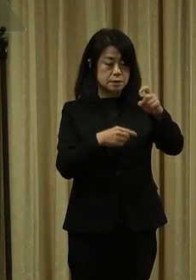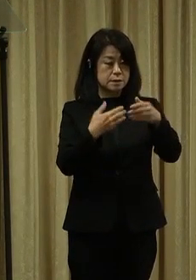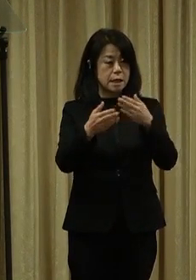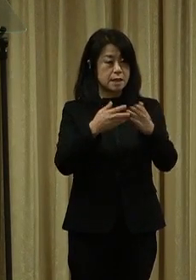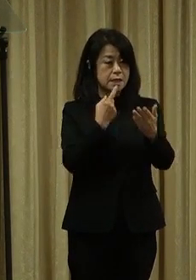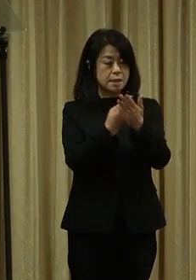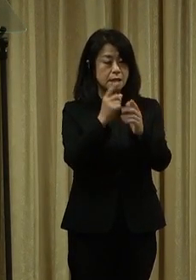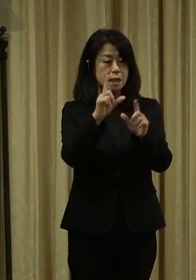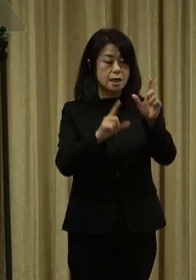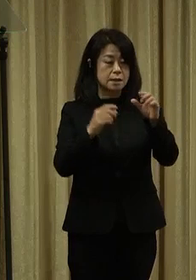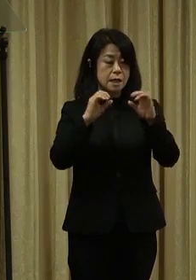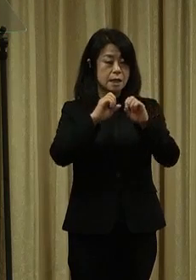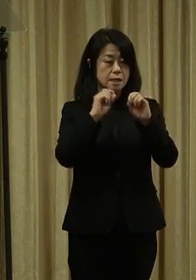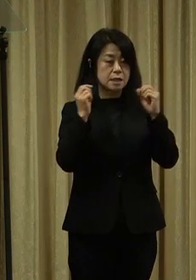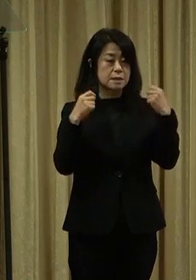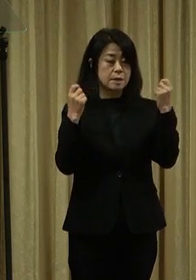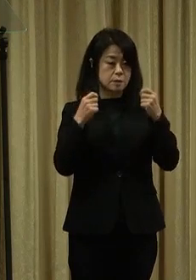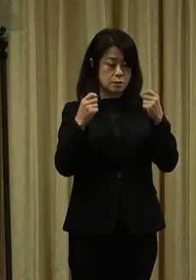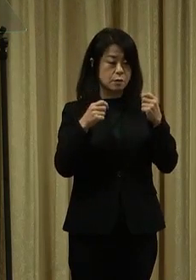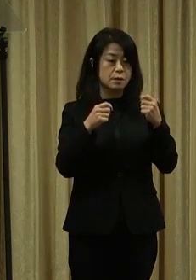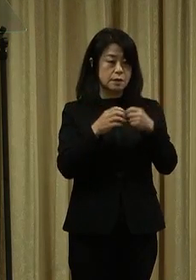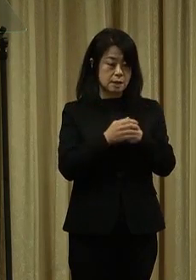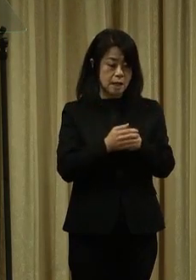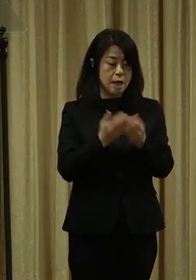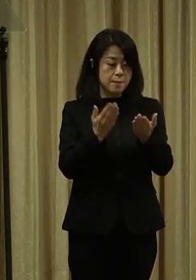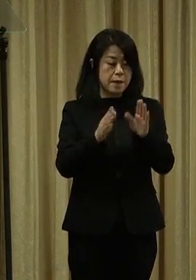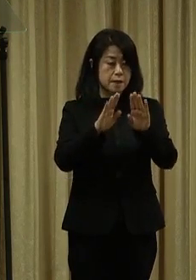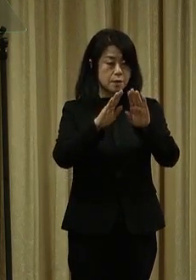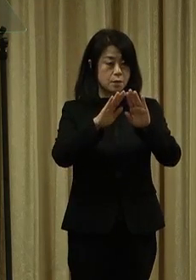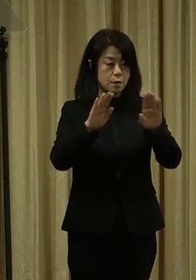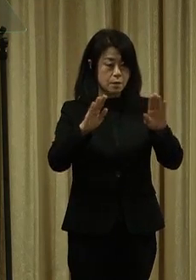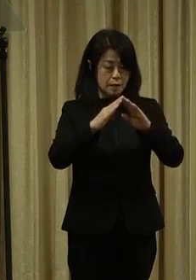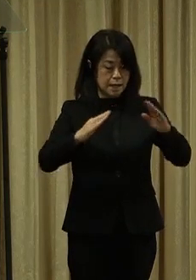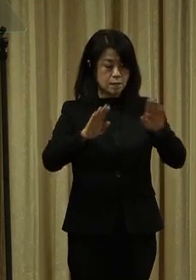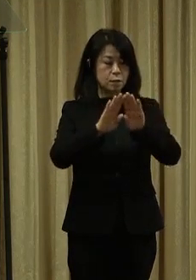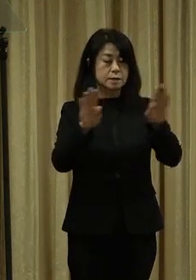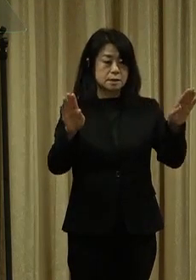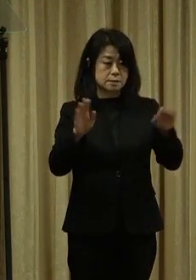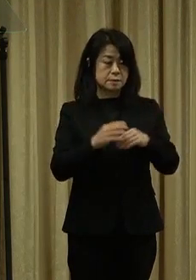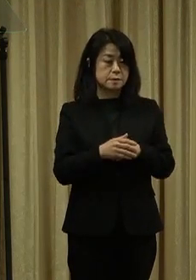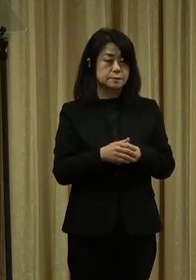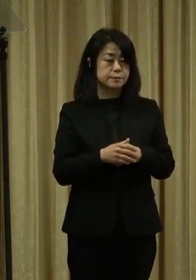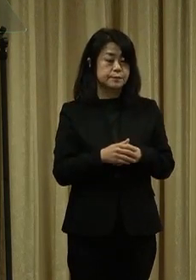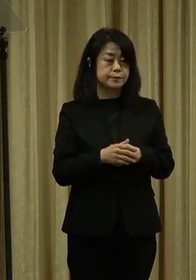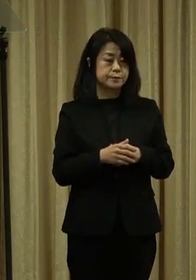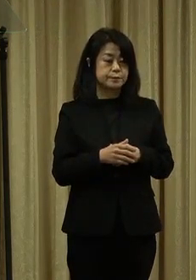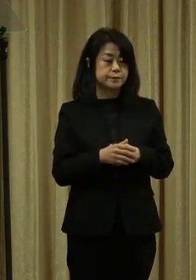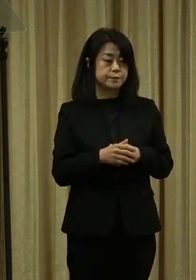ベントや小水力発電事業者向けの勉強会を開催いたします。